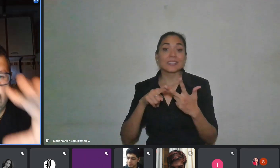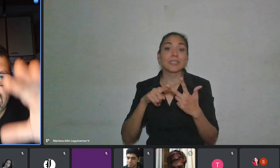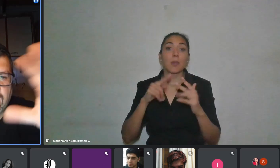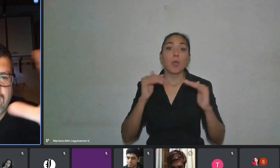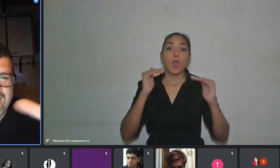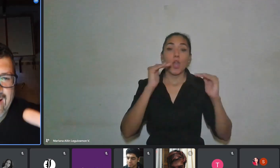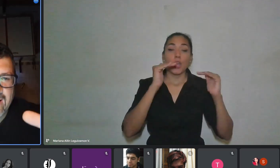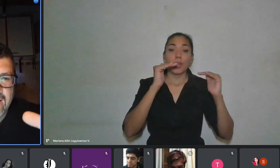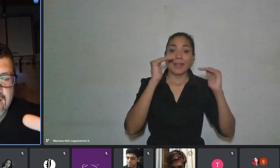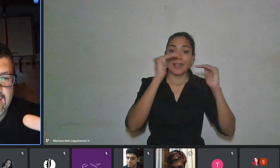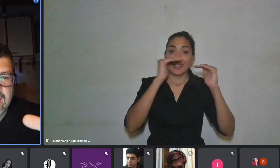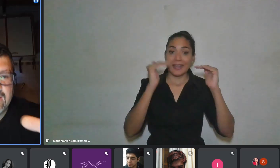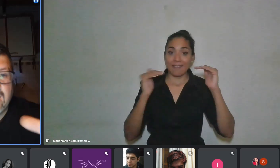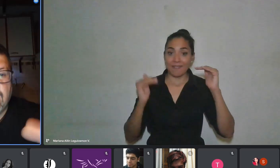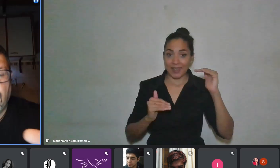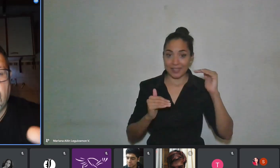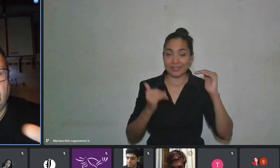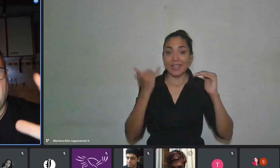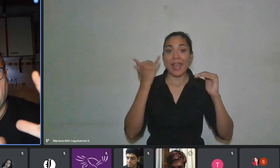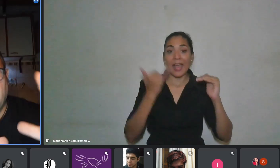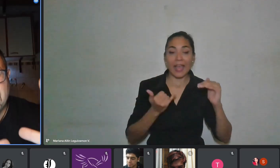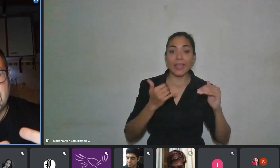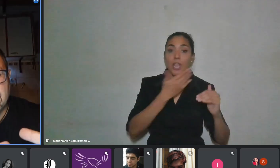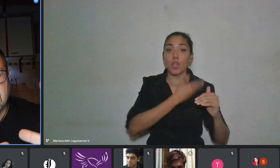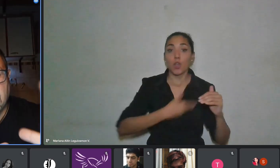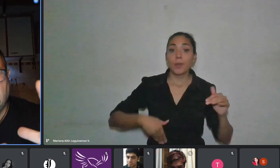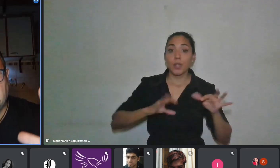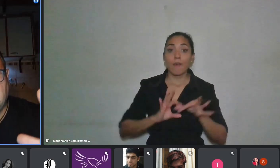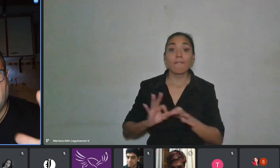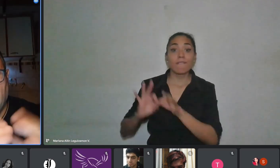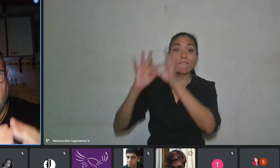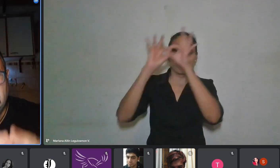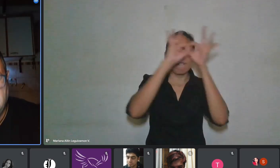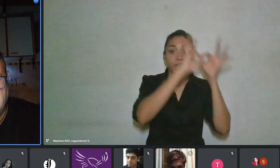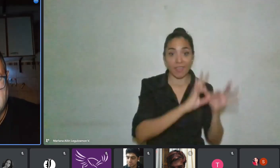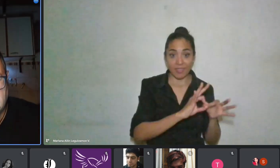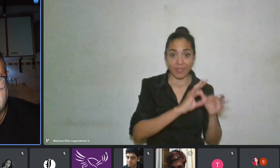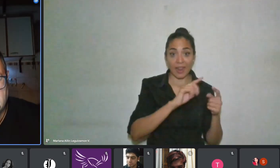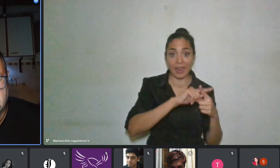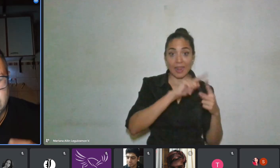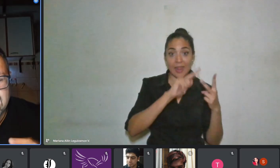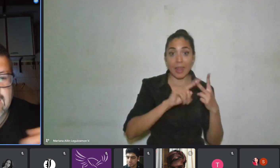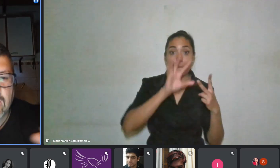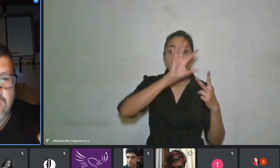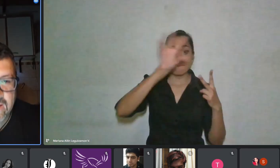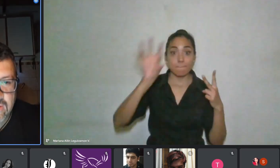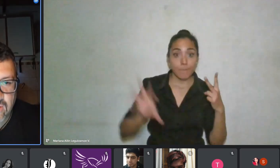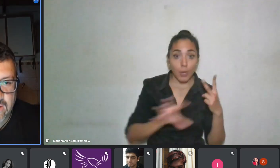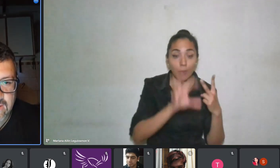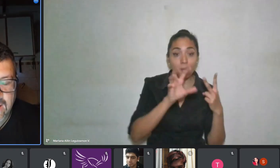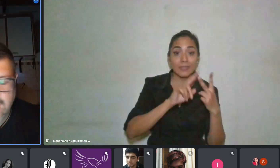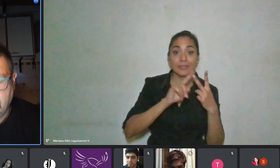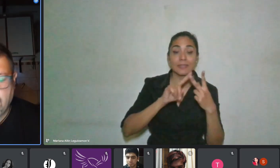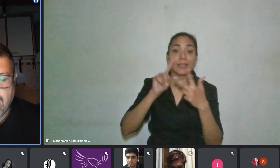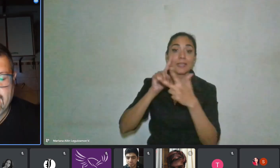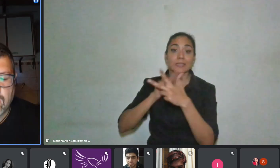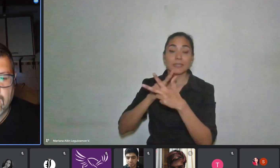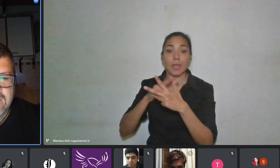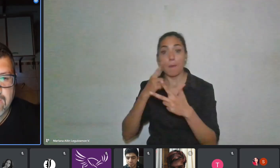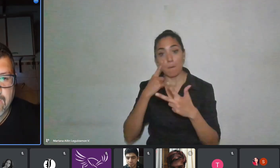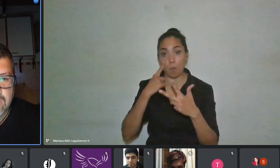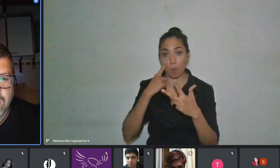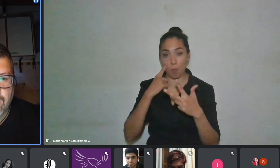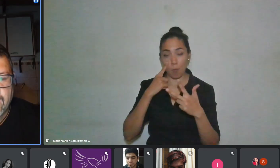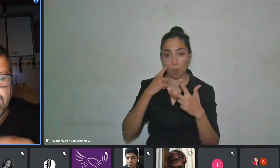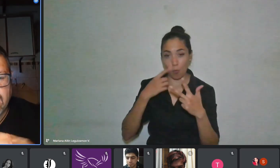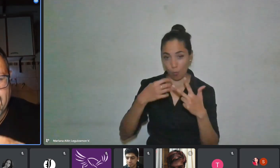un gobierno federal, tenemos luego las provincias y luego tenemos los municipios. Son distintas jurisdicciones. Varios